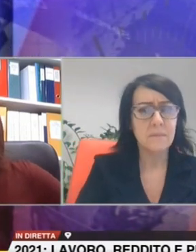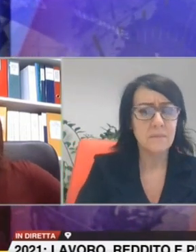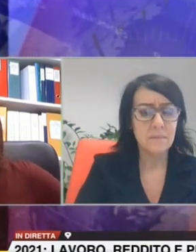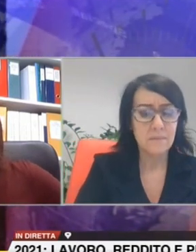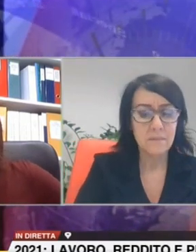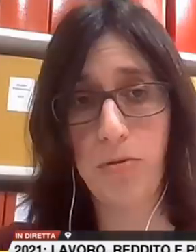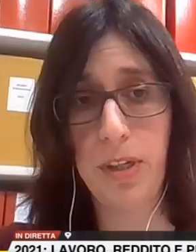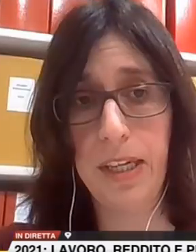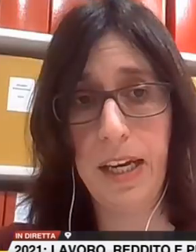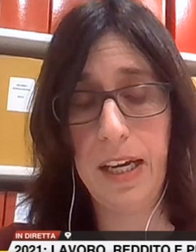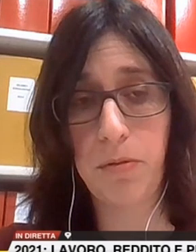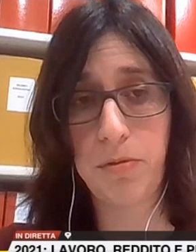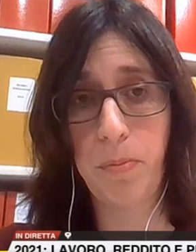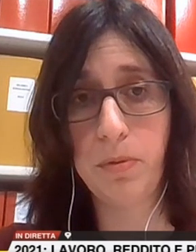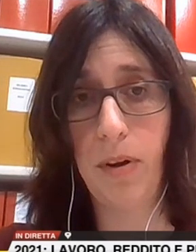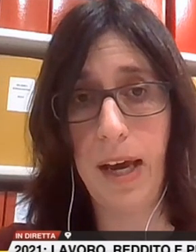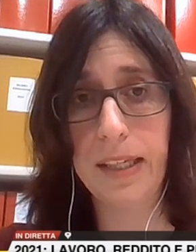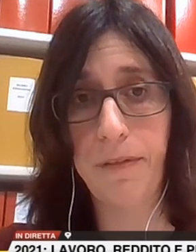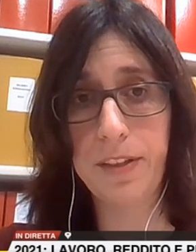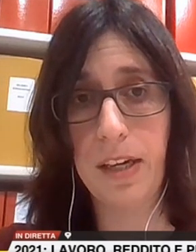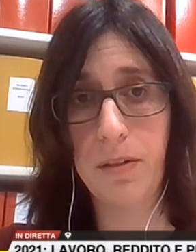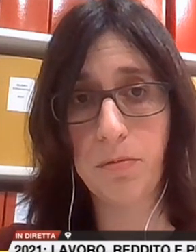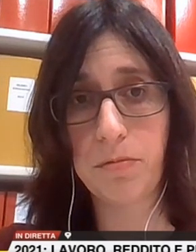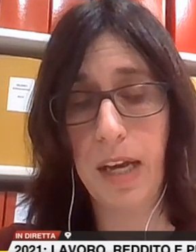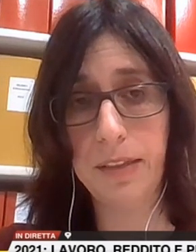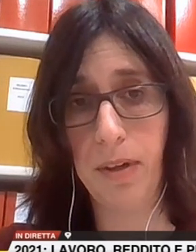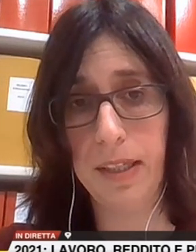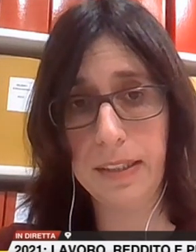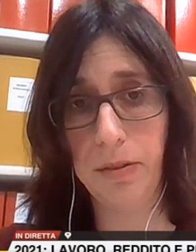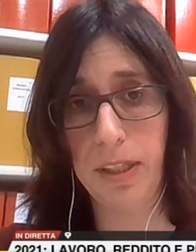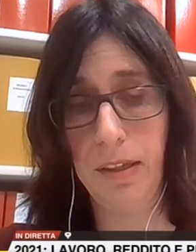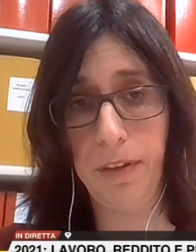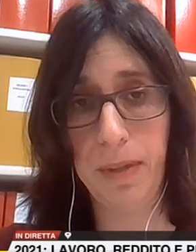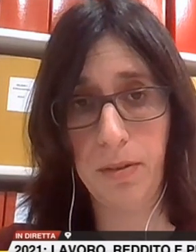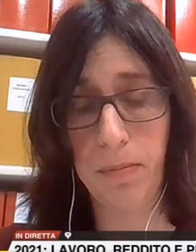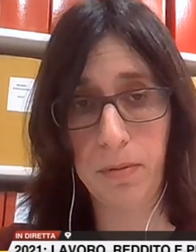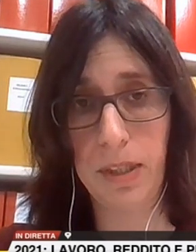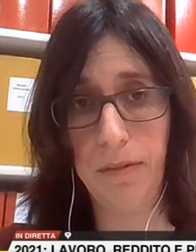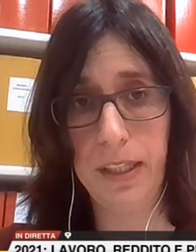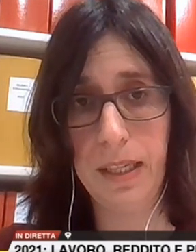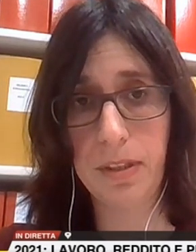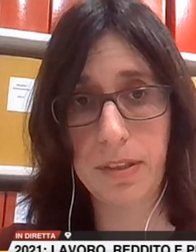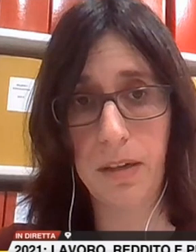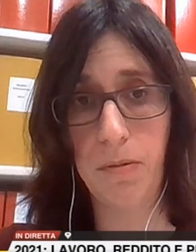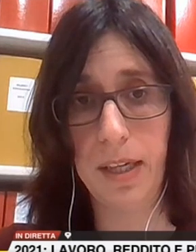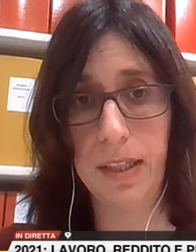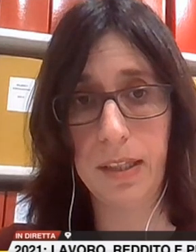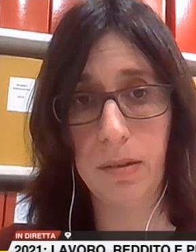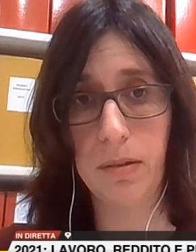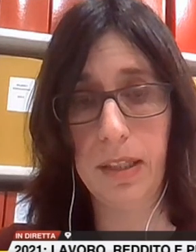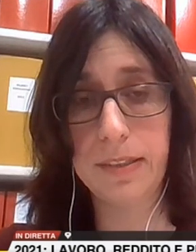la cosa che posso suggerire a questo punto è che faccia un salto alla categoria di riferimento, che per noi è la FILCAMS, che